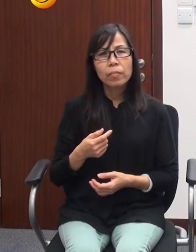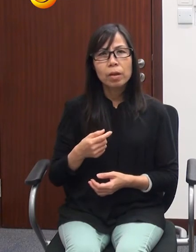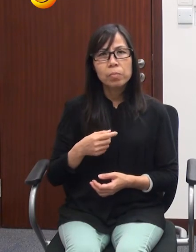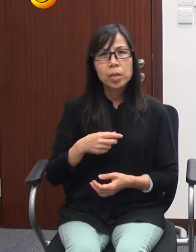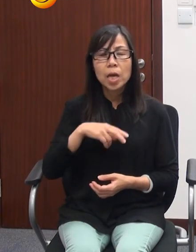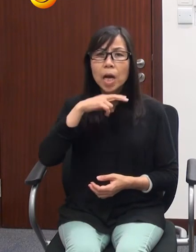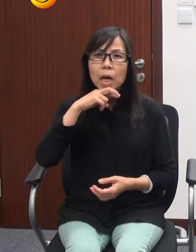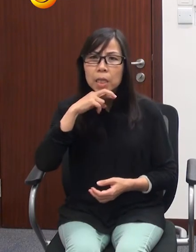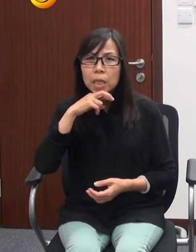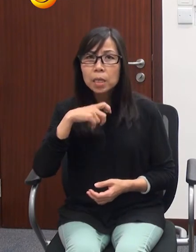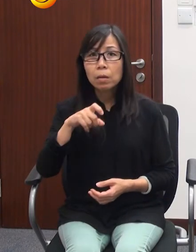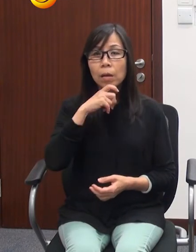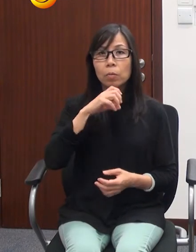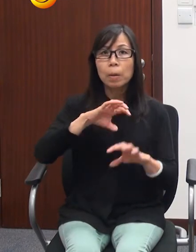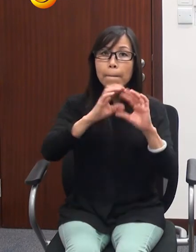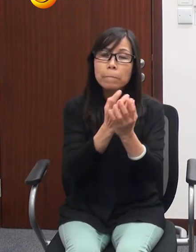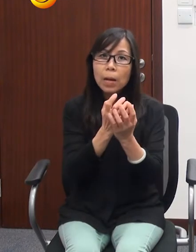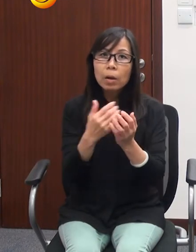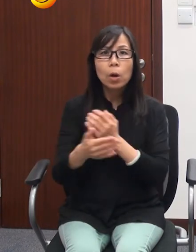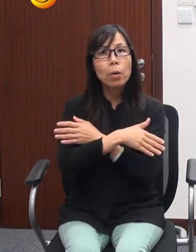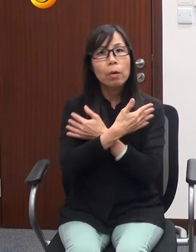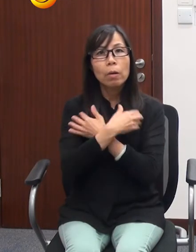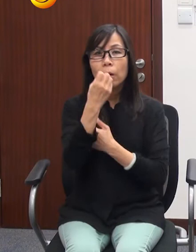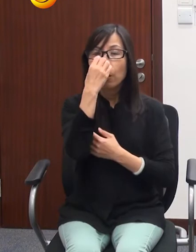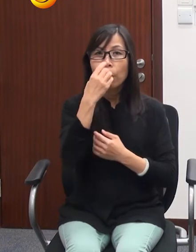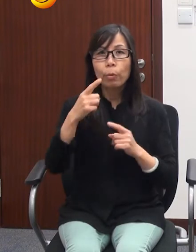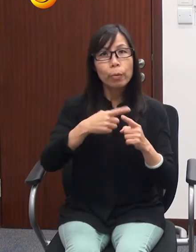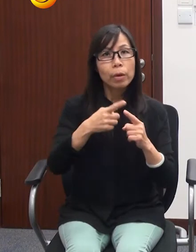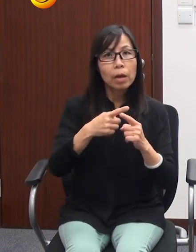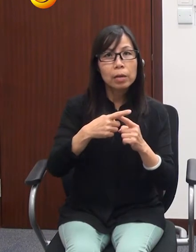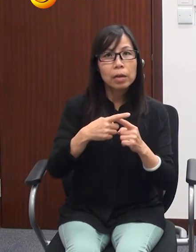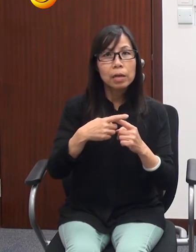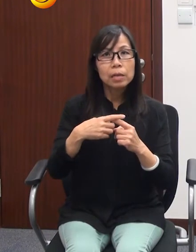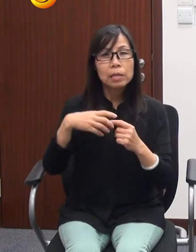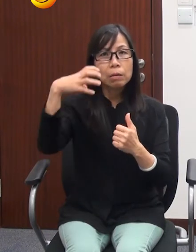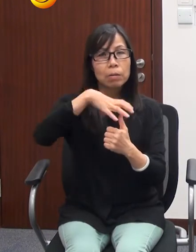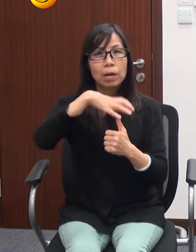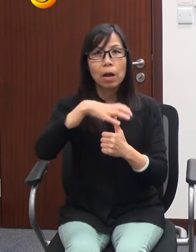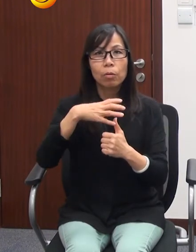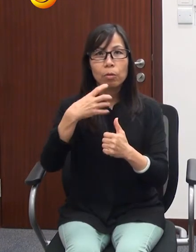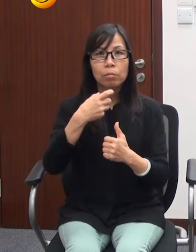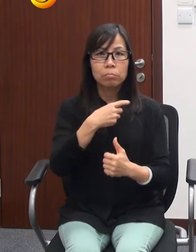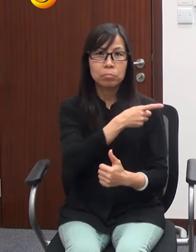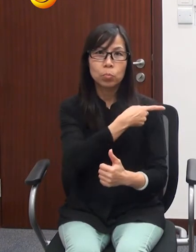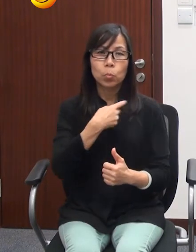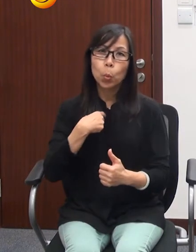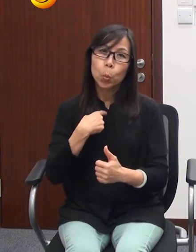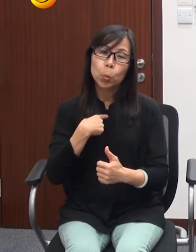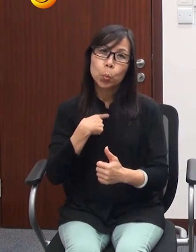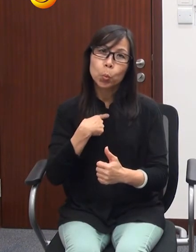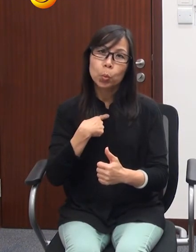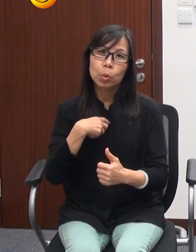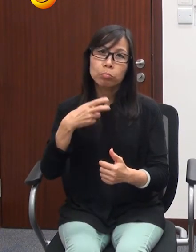有一班叫做唔知愛港力定咩又嚟鬧，又鬧我哋收錢。何志剛話我收